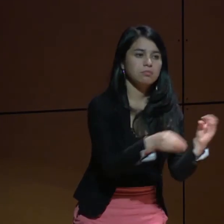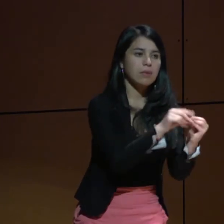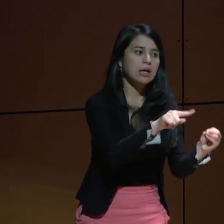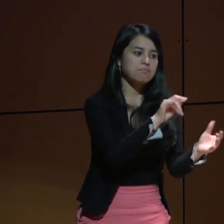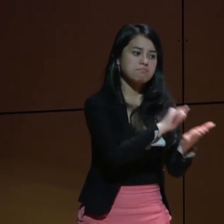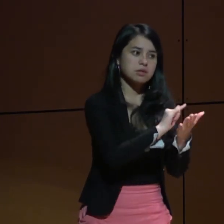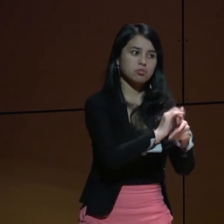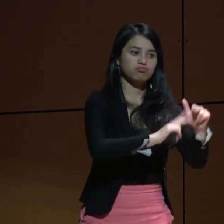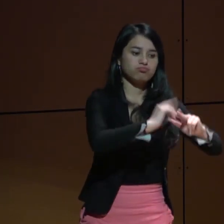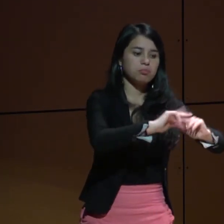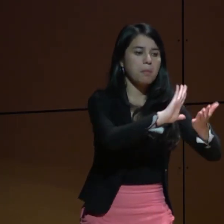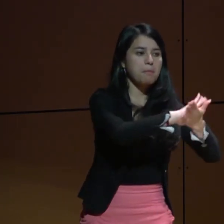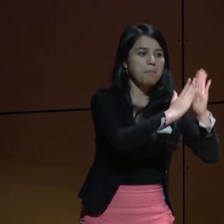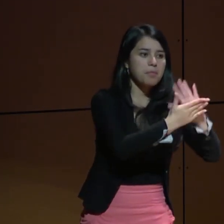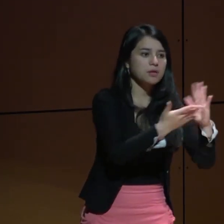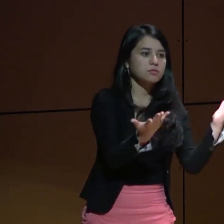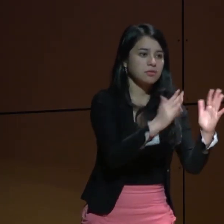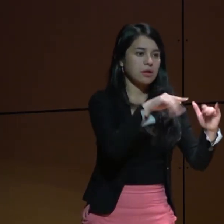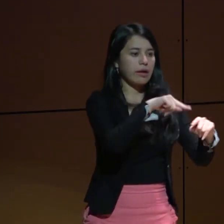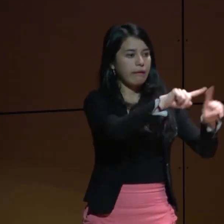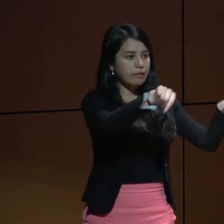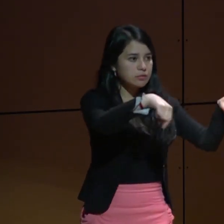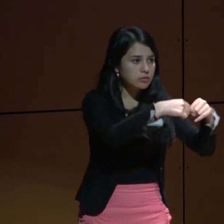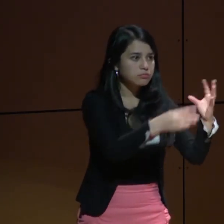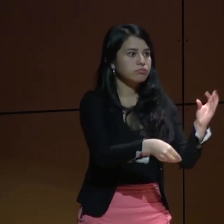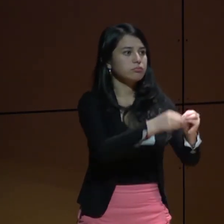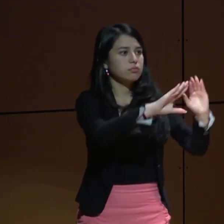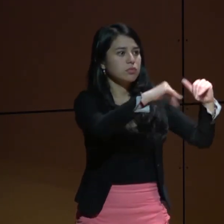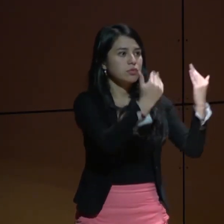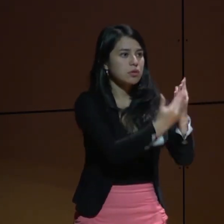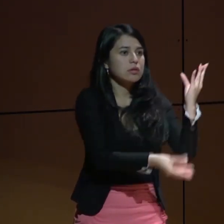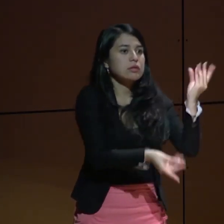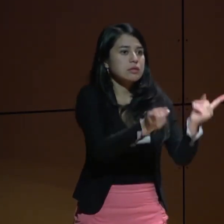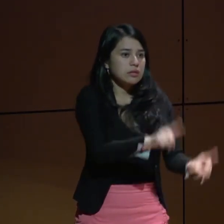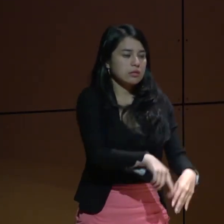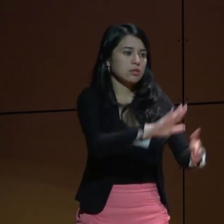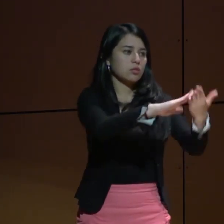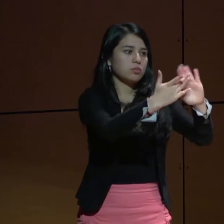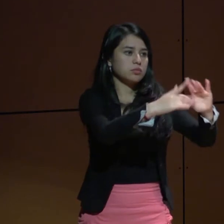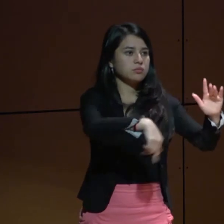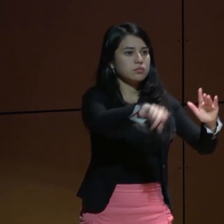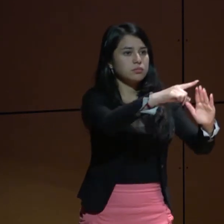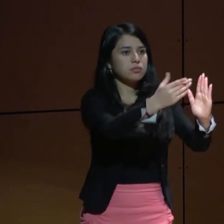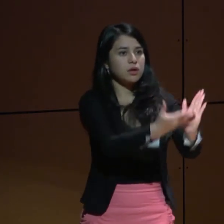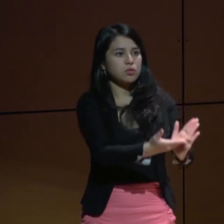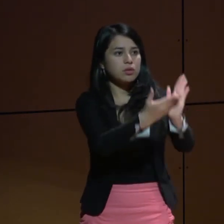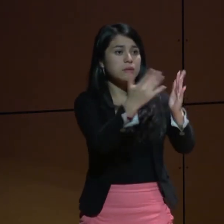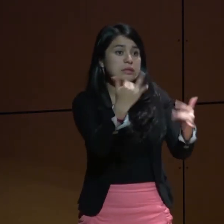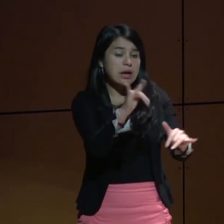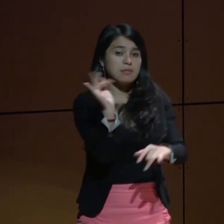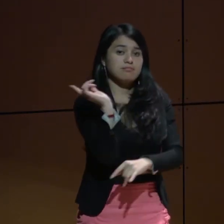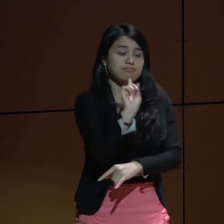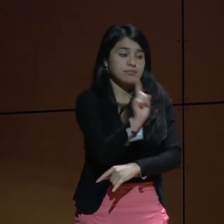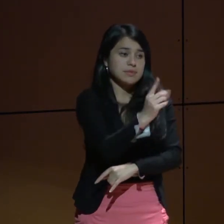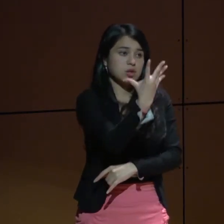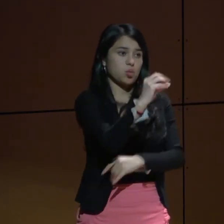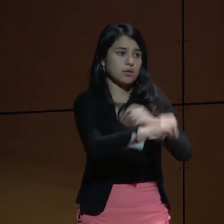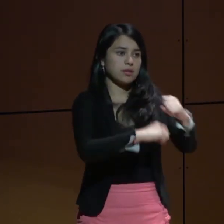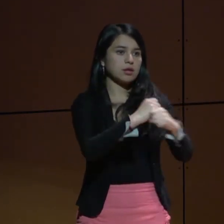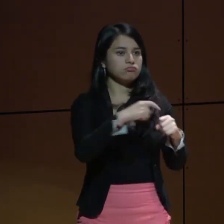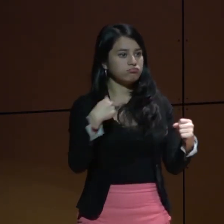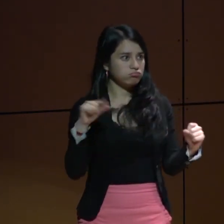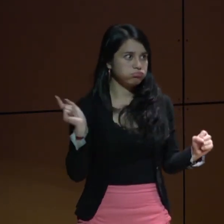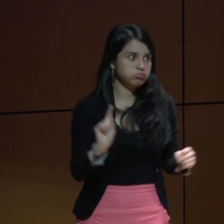en las aulas, en las escuelas y con las comunidades educativas desde hace más de 50